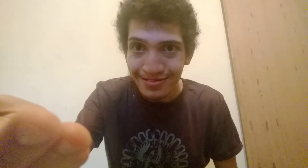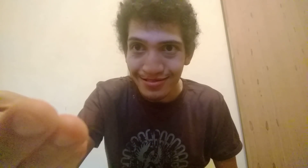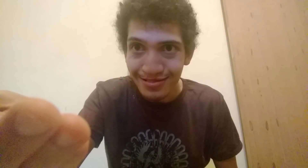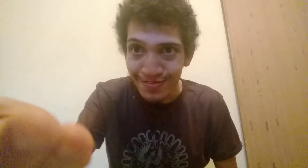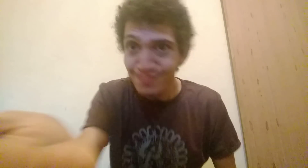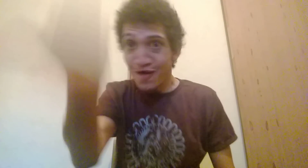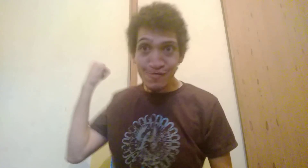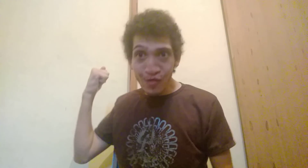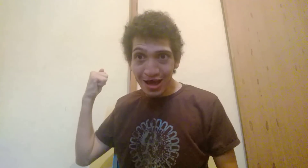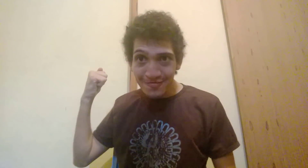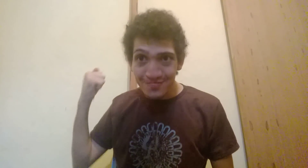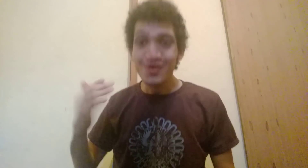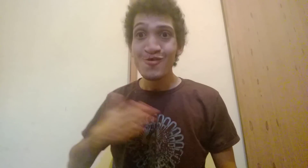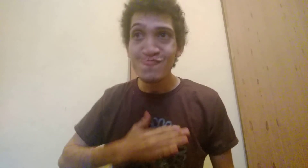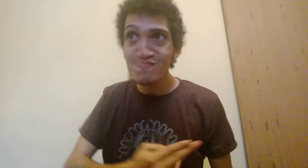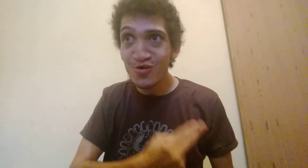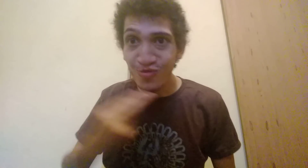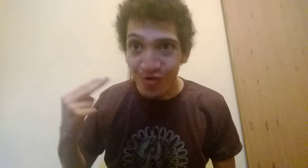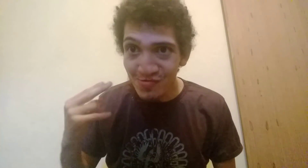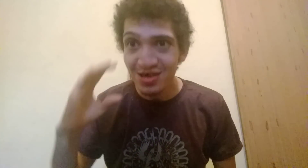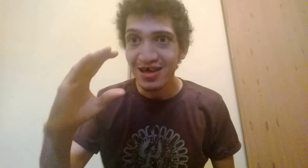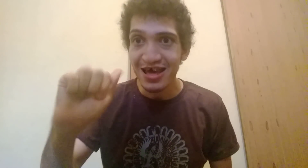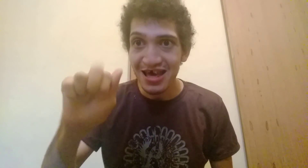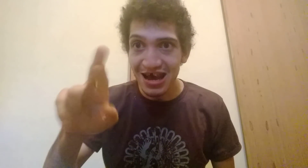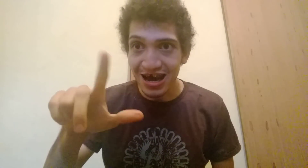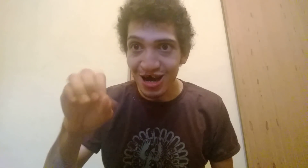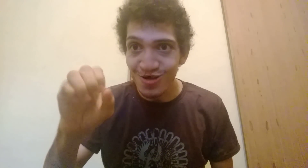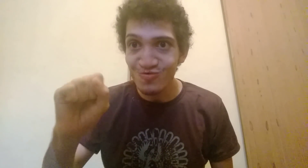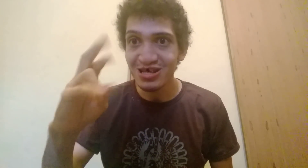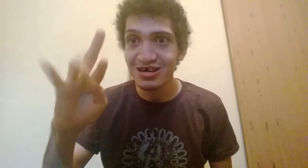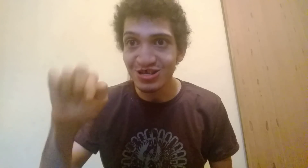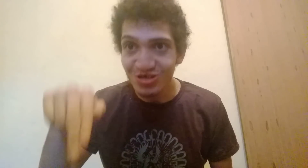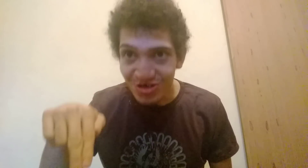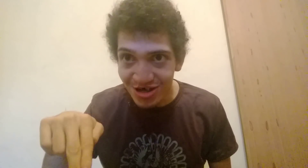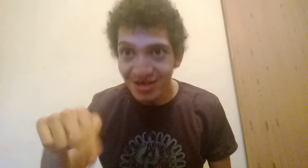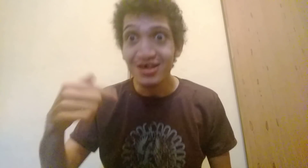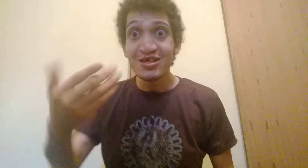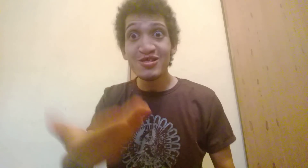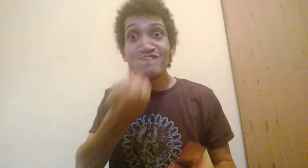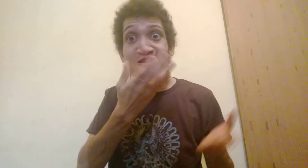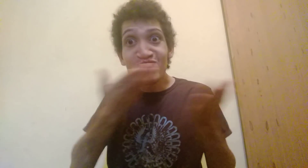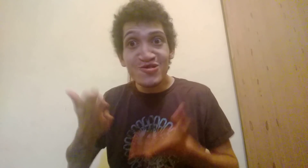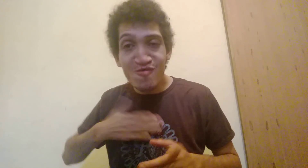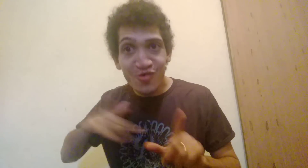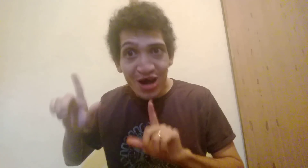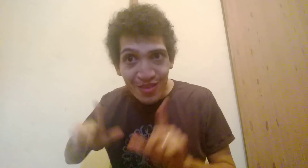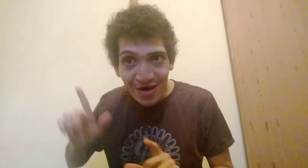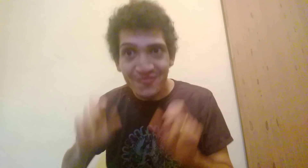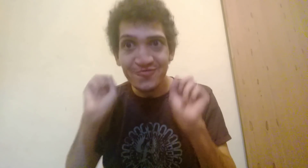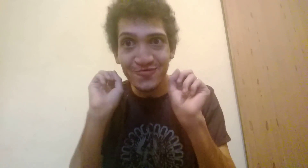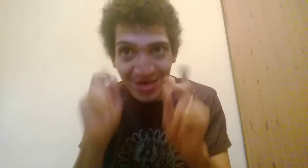Então vamos lá, meu nome é Arles Cristian e bem-vindo ao meu canal, ok?